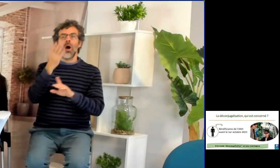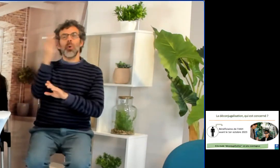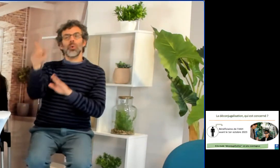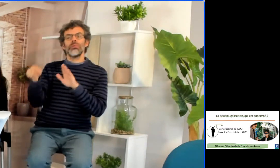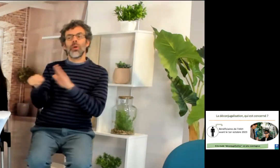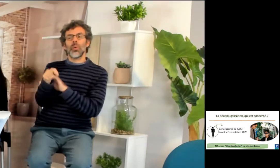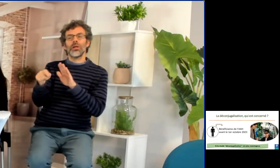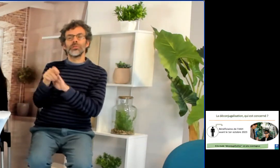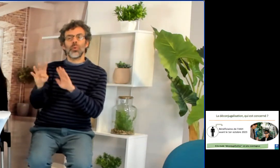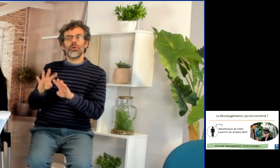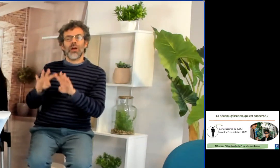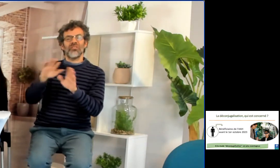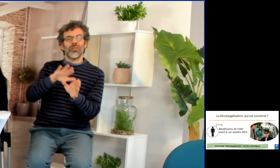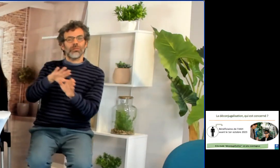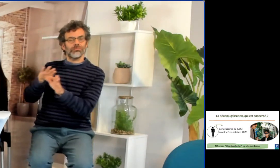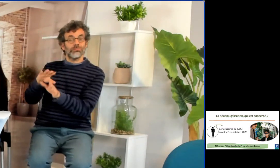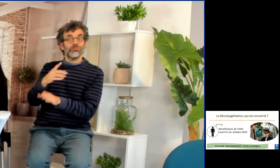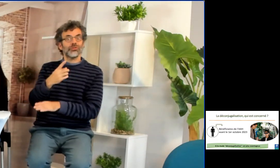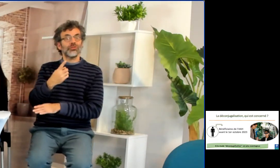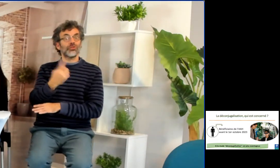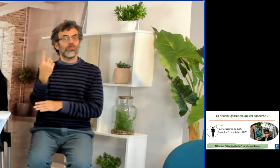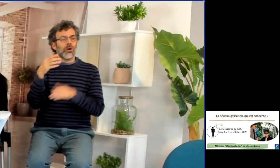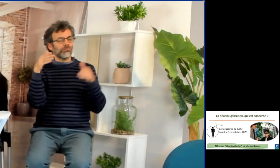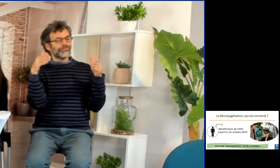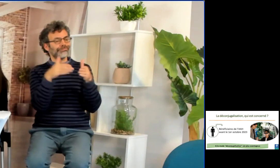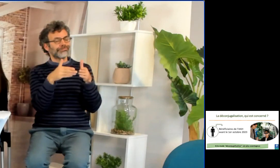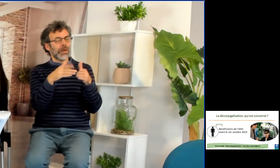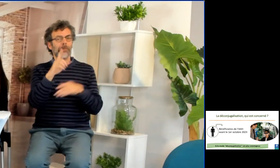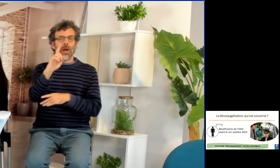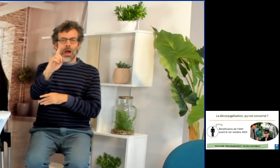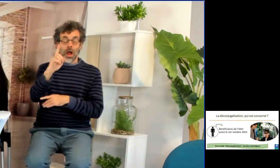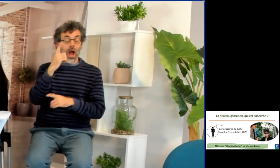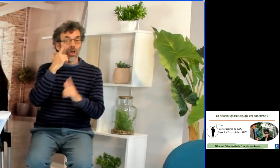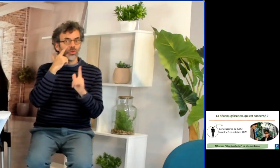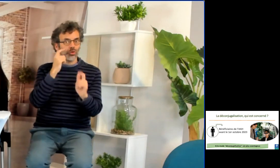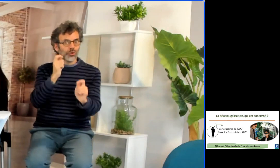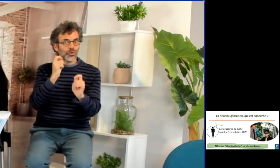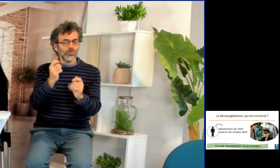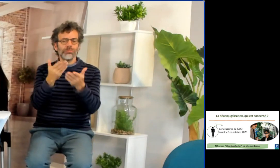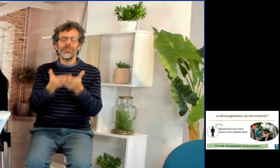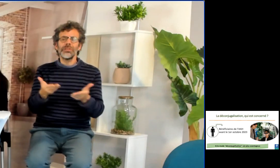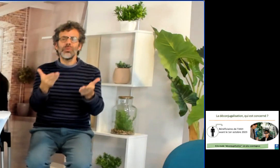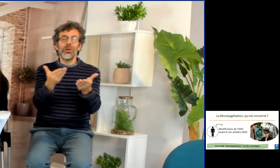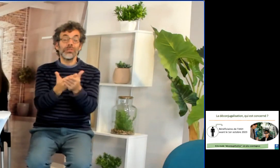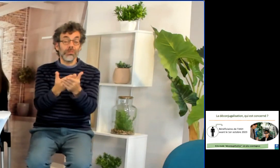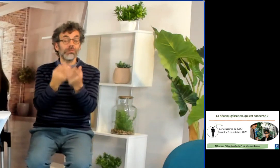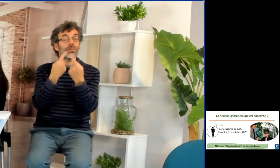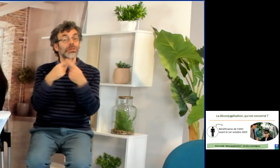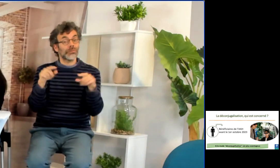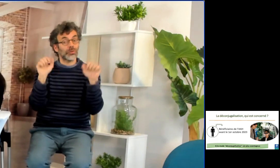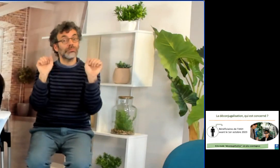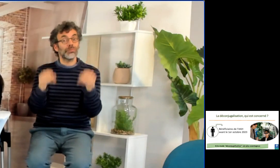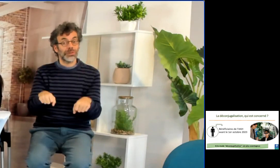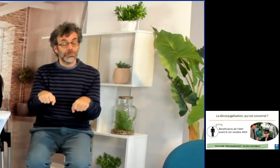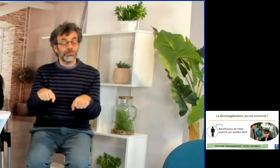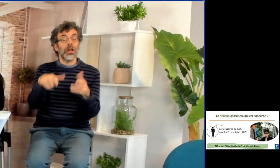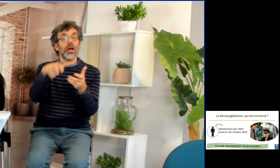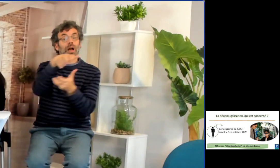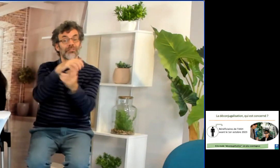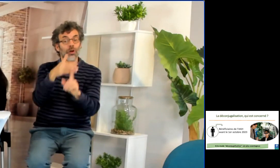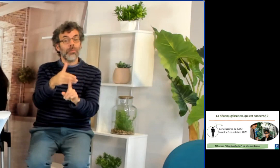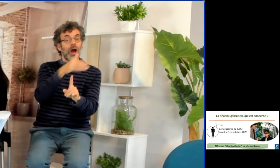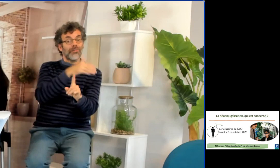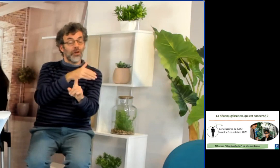handicapé. Mais attention, pour cette déconjugalisation, il y a deux situations différentes avant réforme et